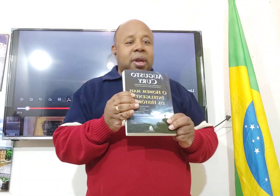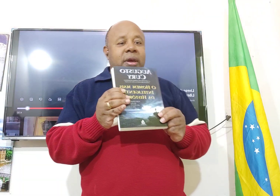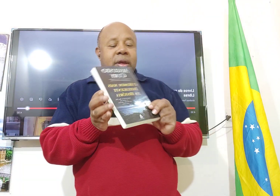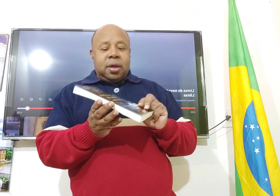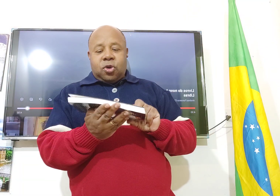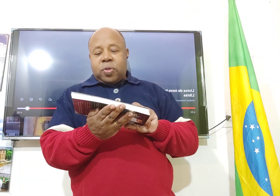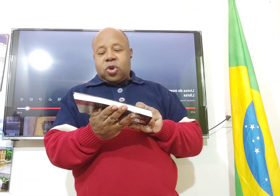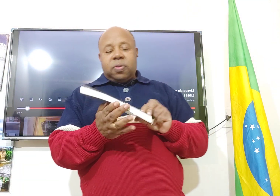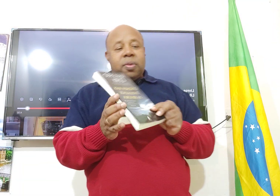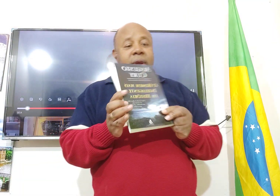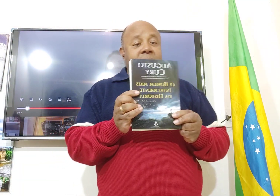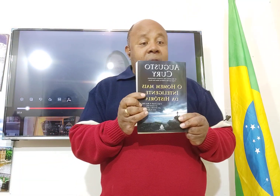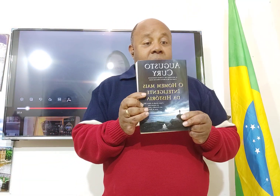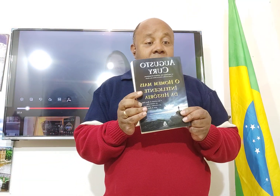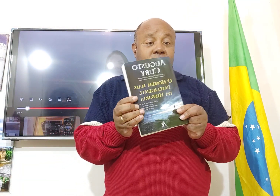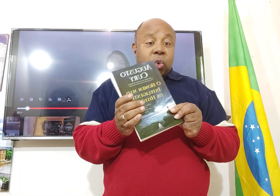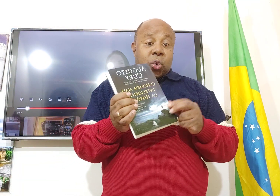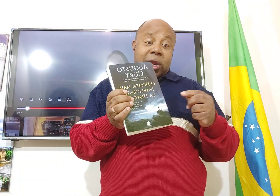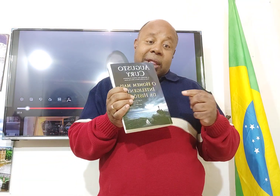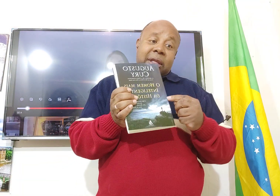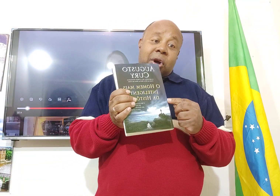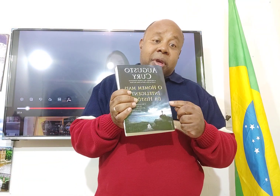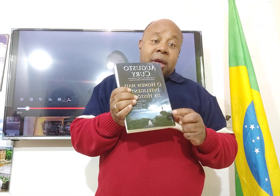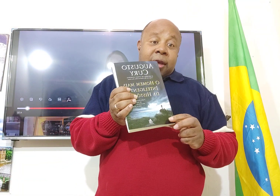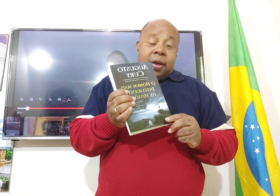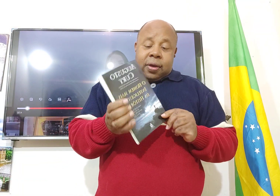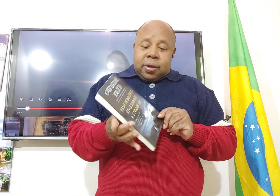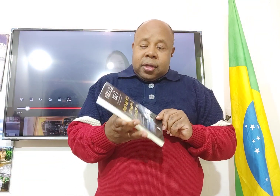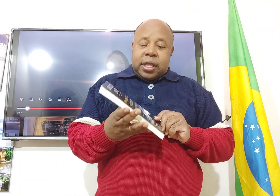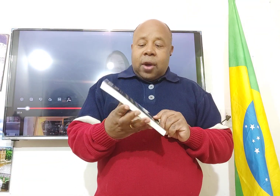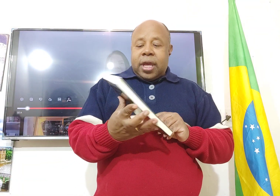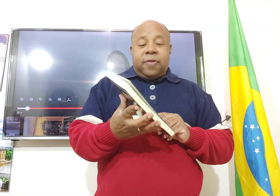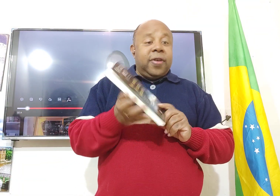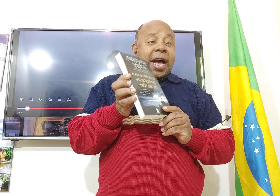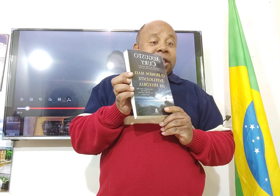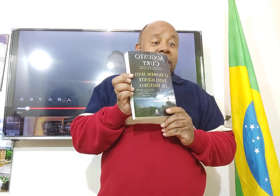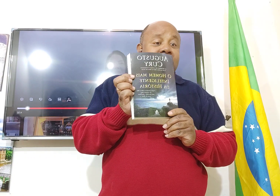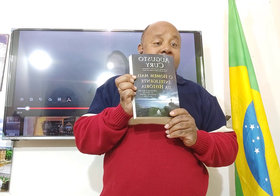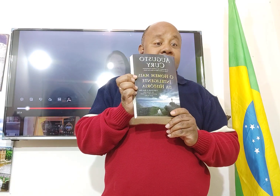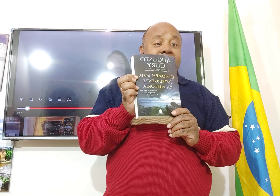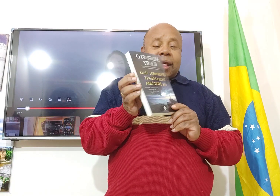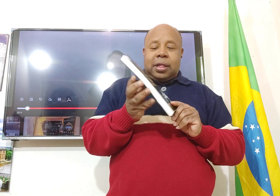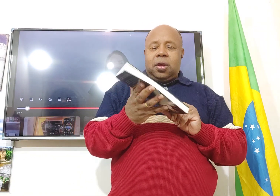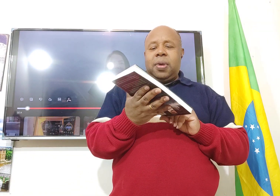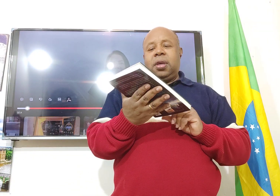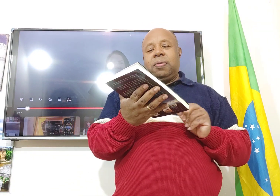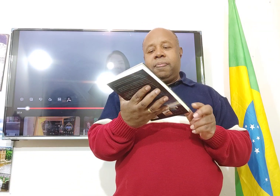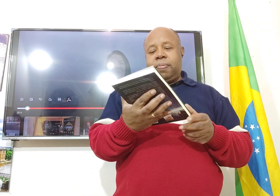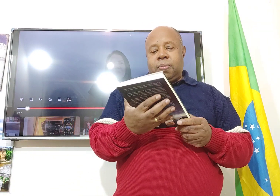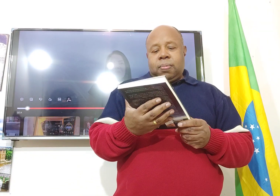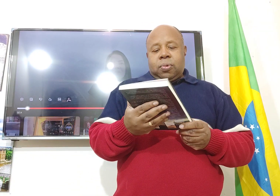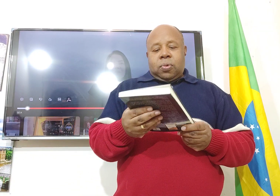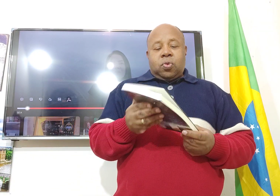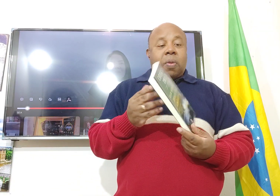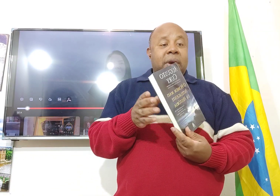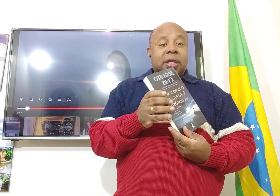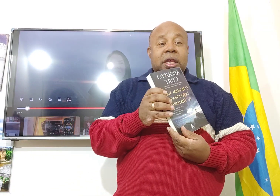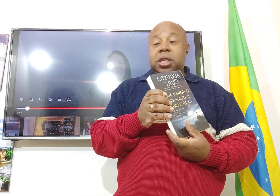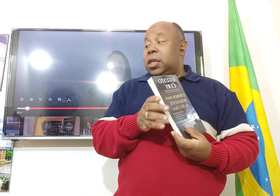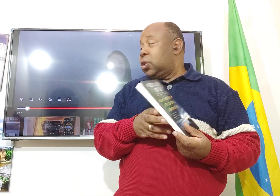manda alguma coisa para mim. O Augusto Cury. Esse homem, se tem alguém que viaja na maionese, esse homem aqui. O homem mais inteligente da